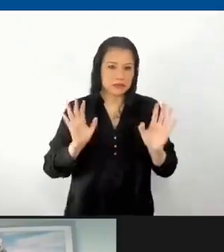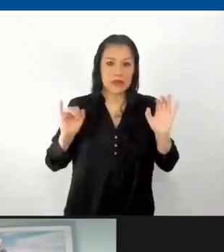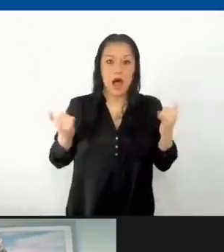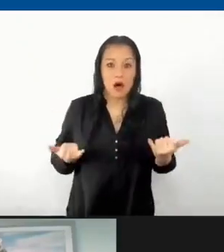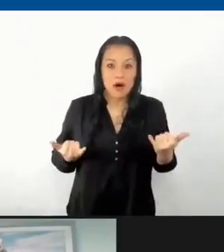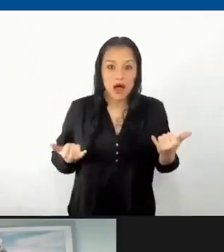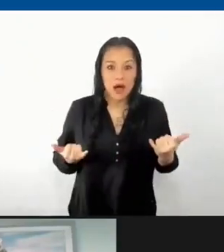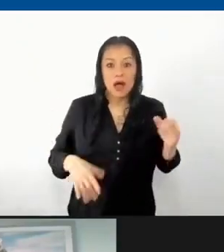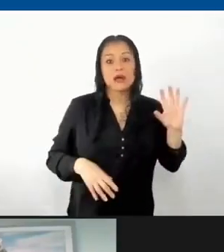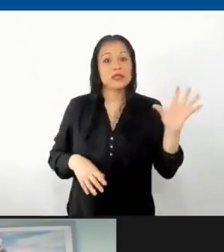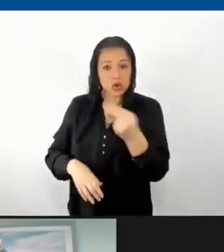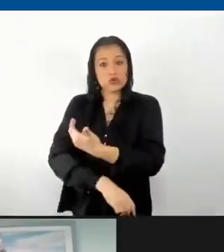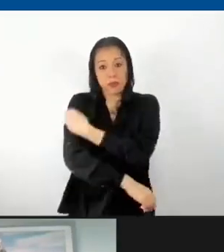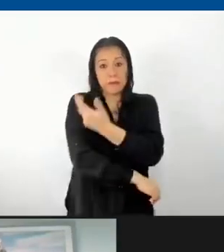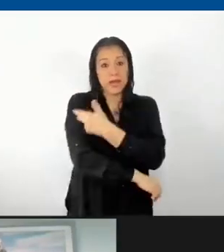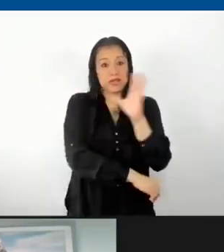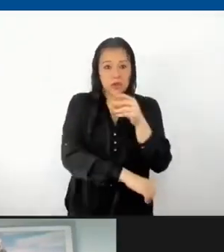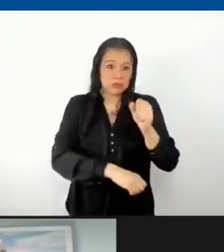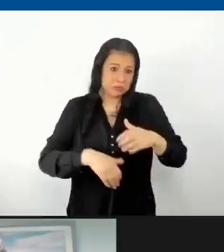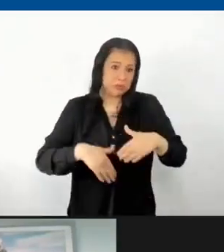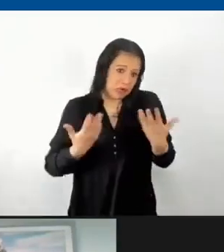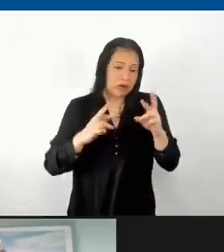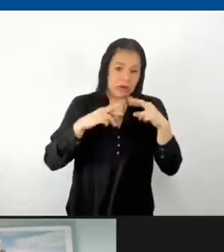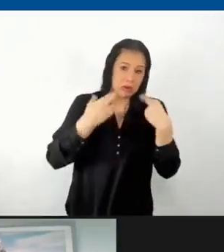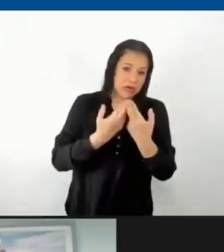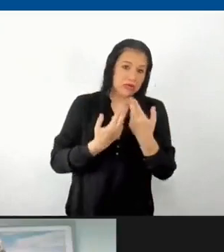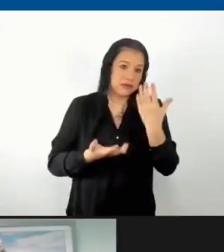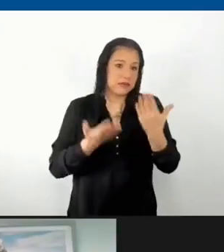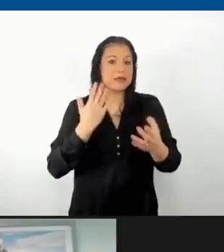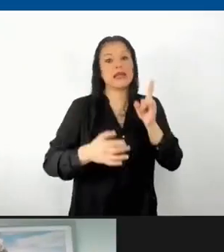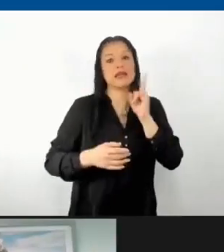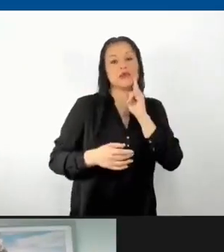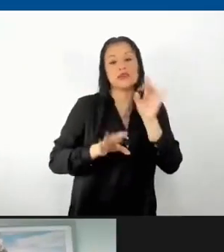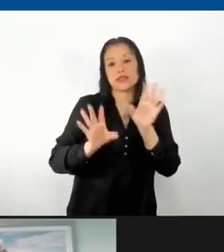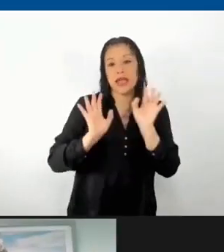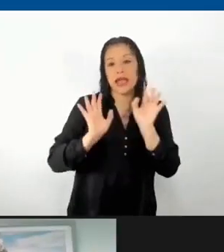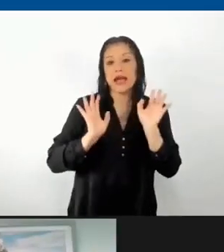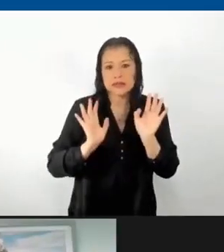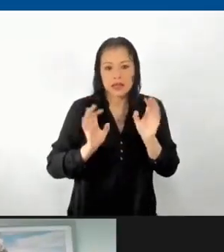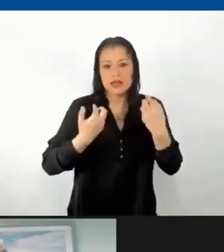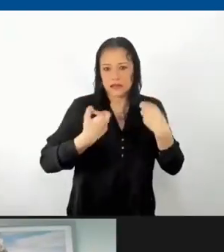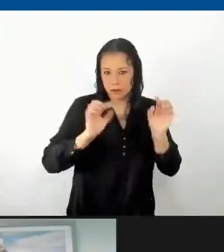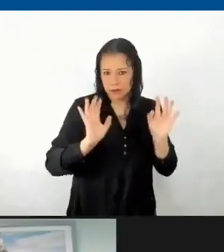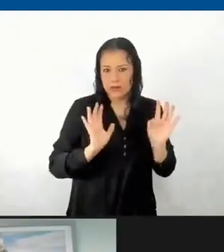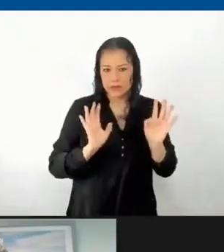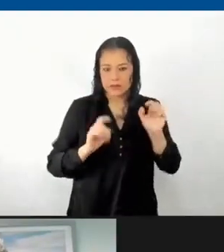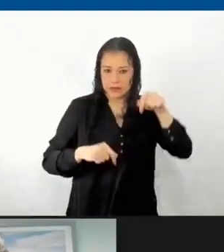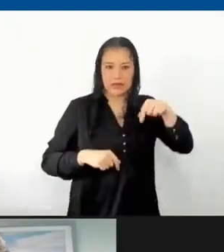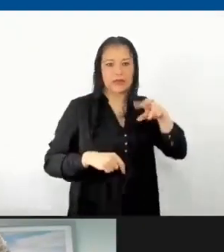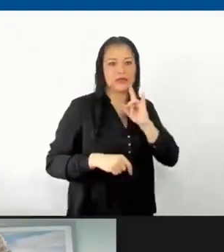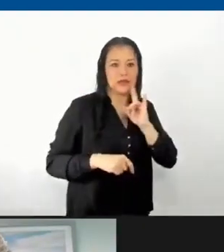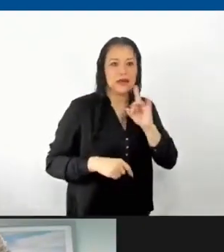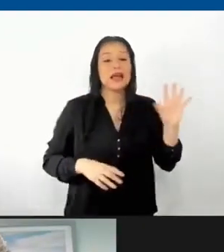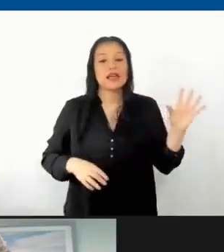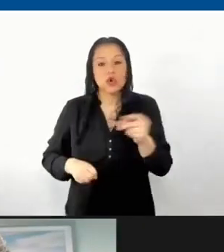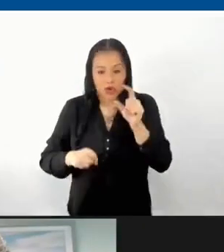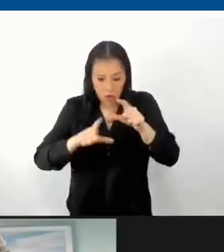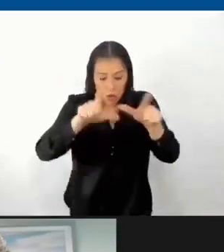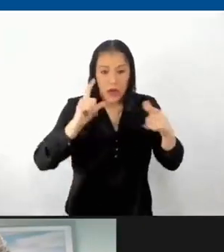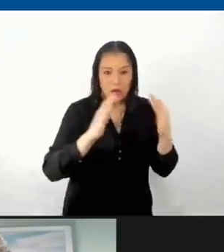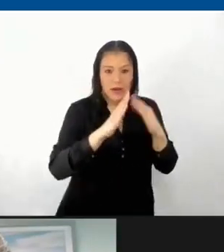están vacunados, todos ya se pueden reunir. Eso es lo que en Estados Unidos ya se ha dado permiso para que todos los que están